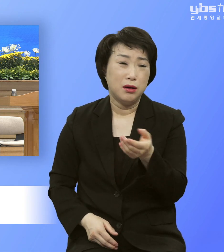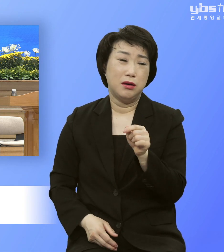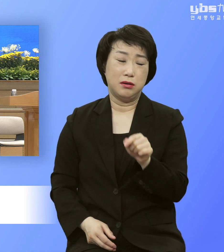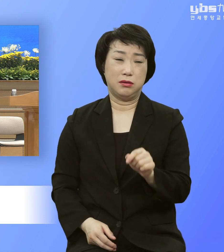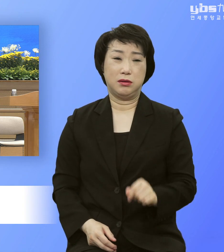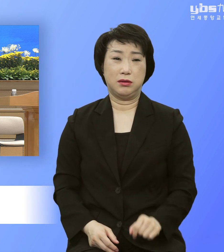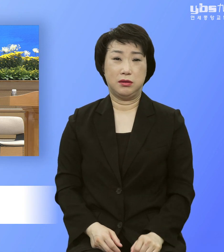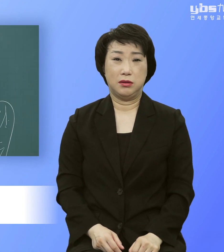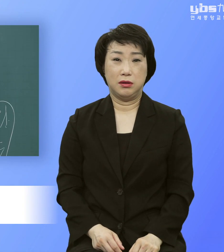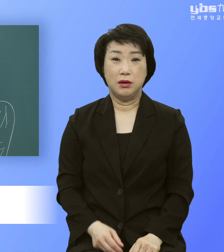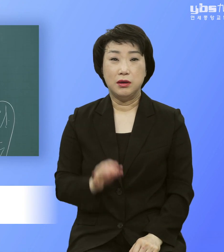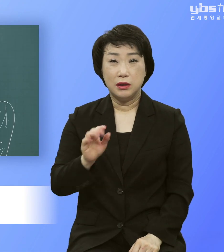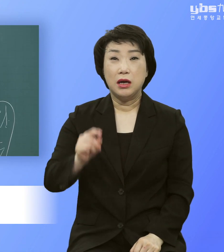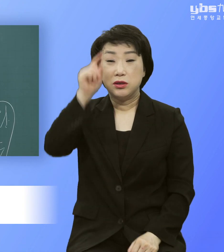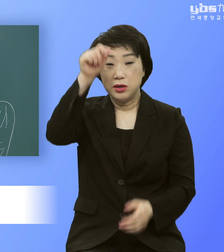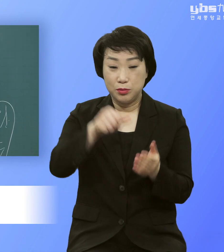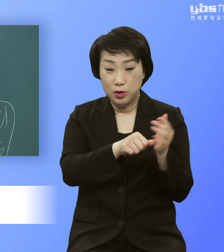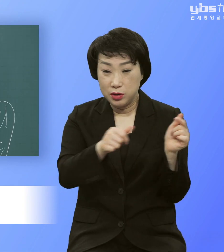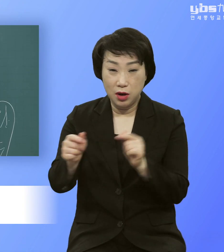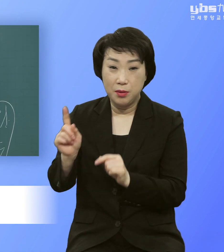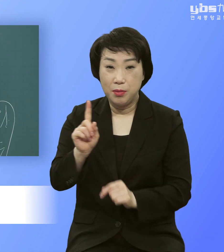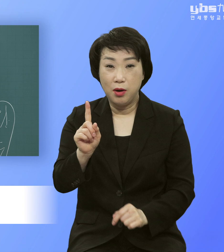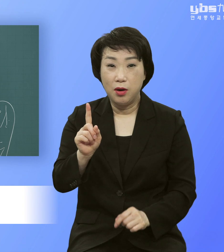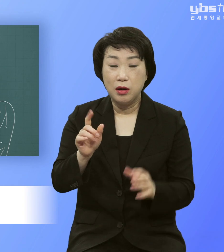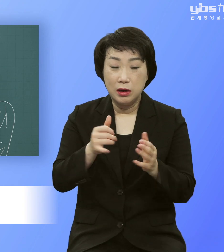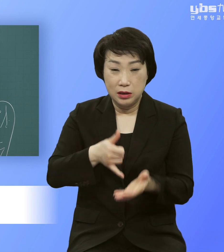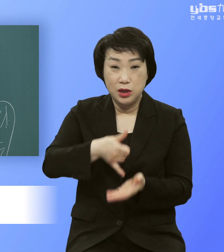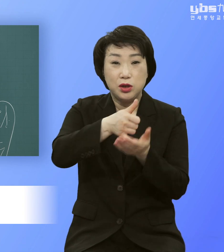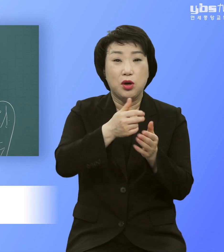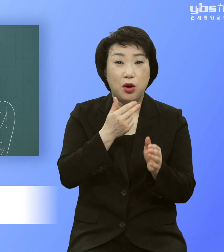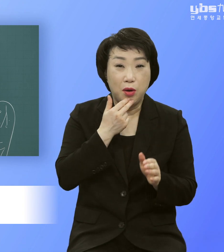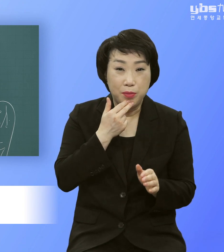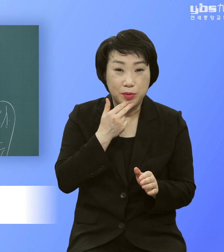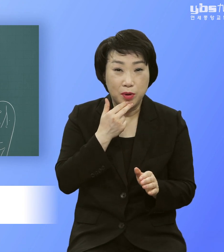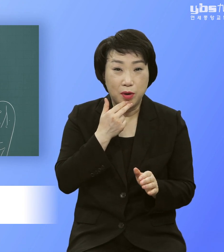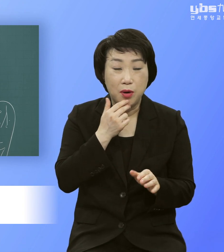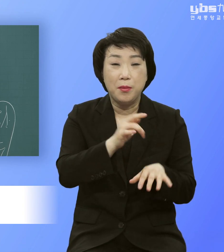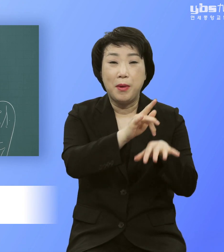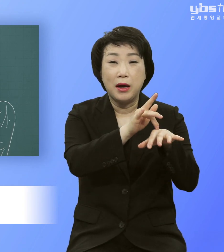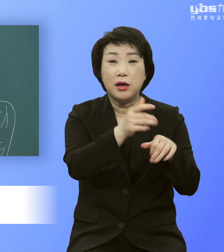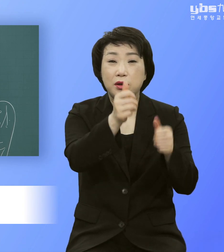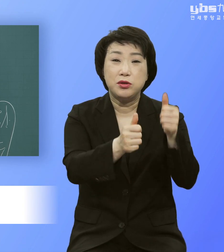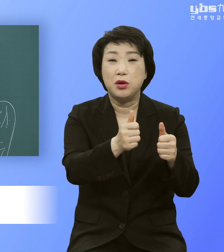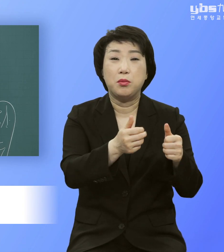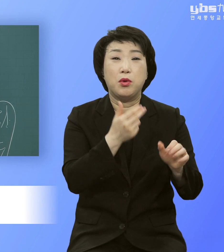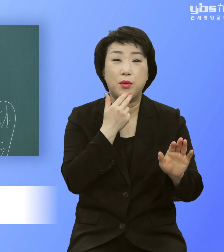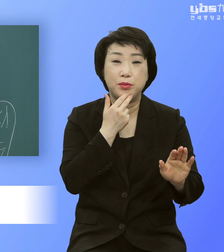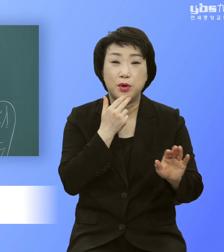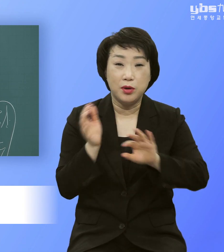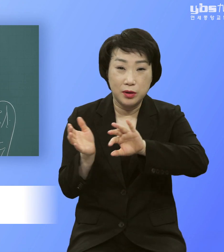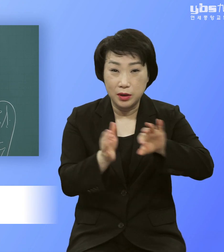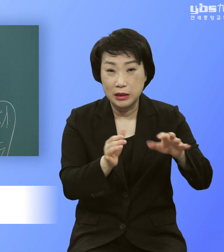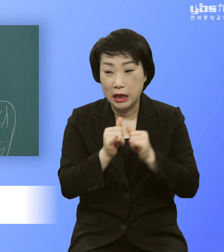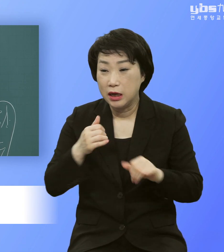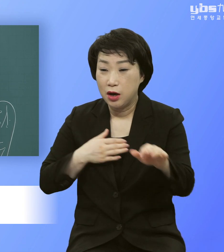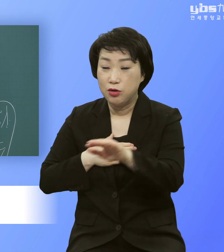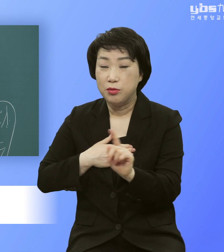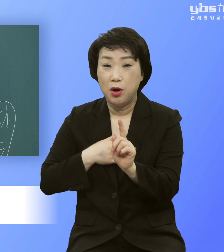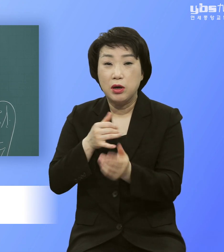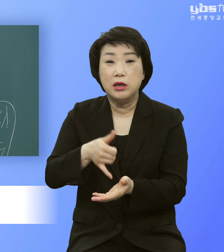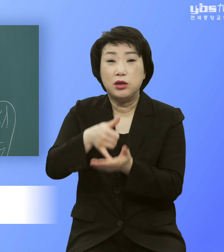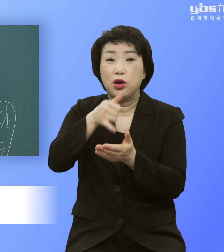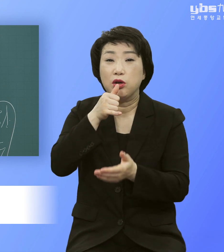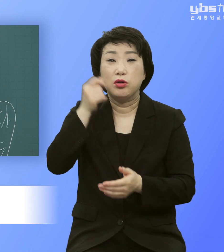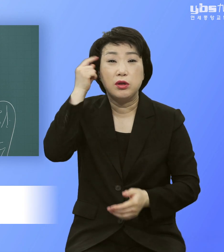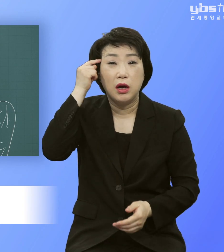먹어요. 근데 천지 만물은 인격이 없어서 마귀가 시험을 못하지만 인간은 인격이